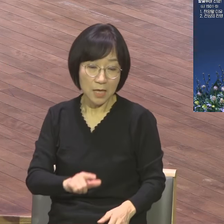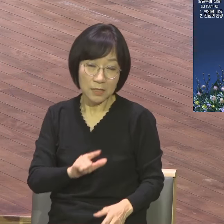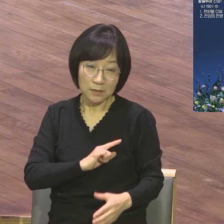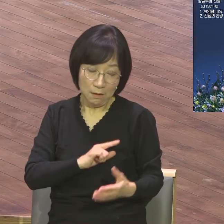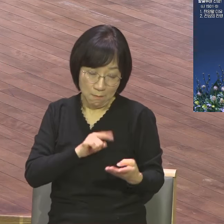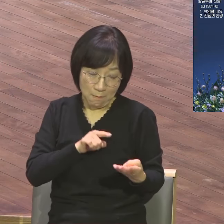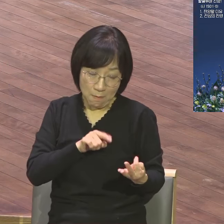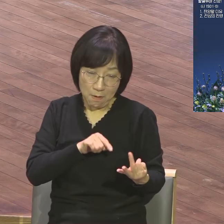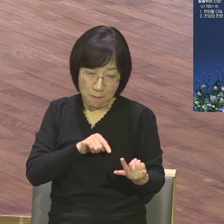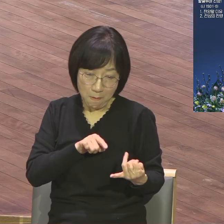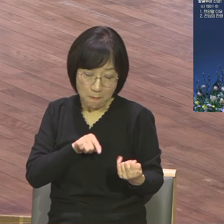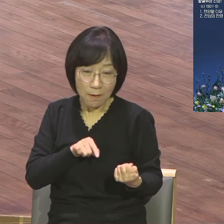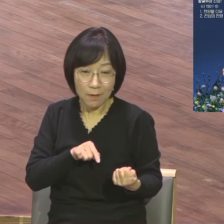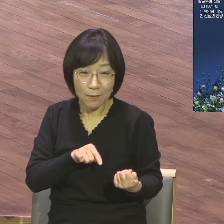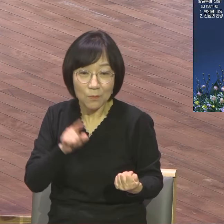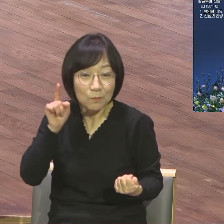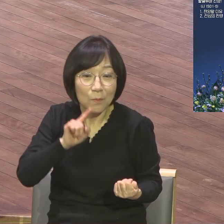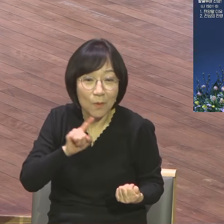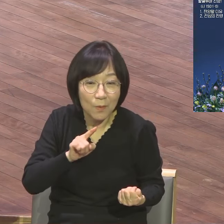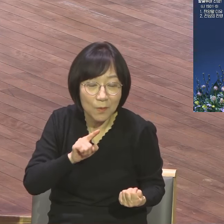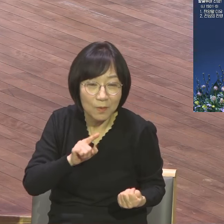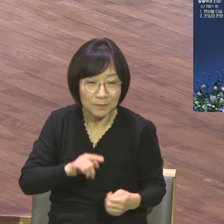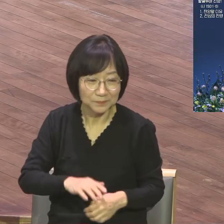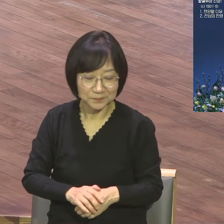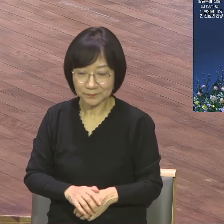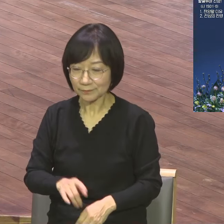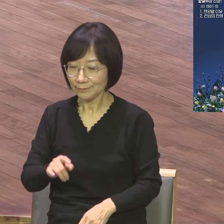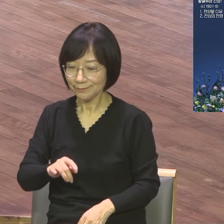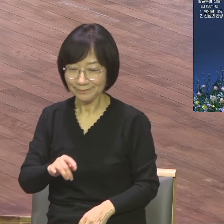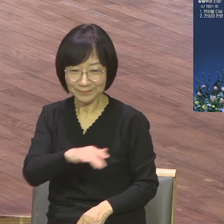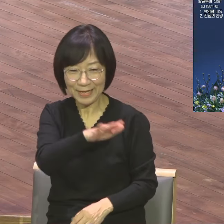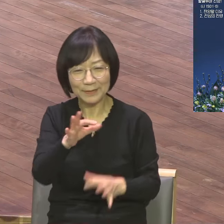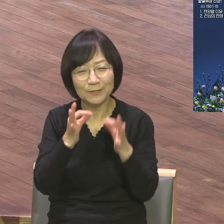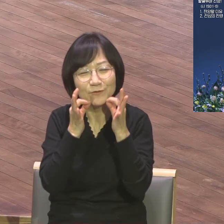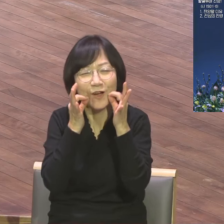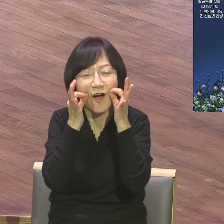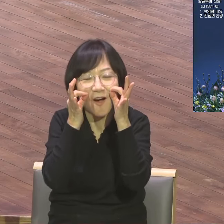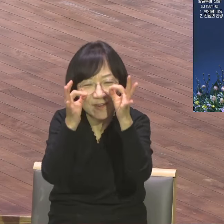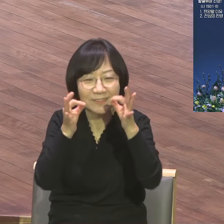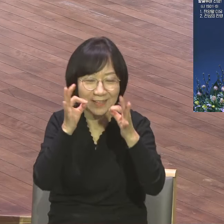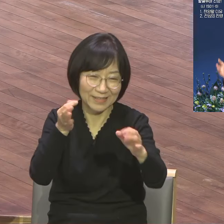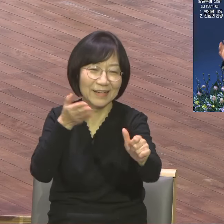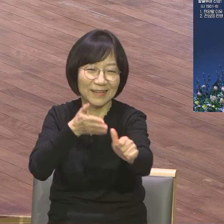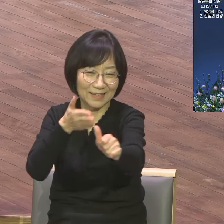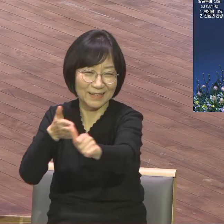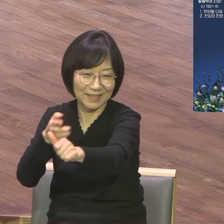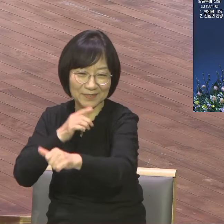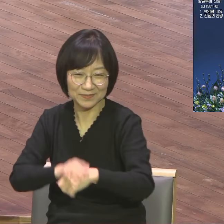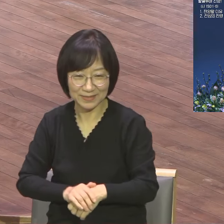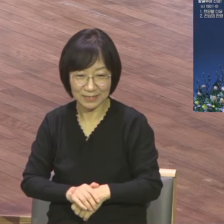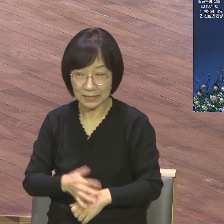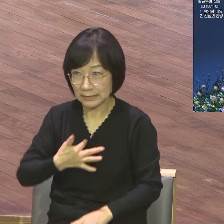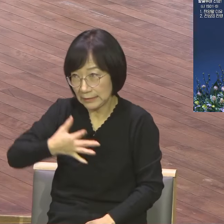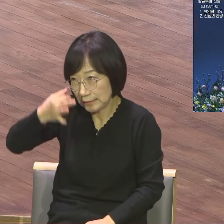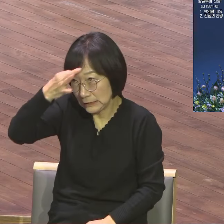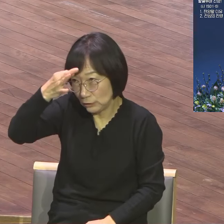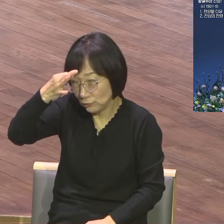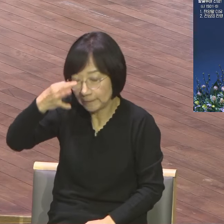것은요 무슨 말입니까? 들을 수 있는 정성을 다해서 너희 재능을